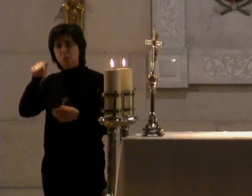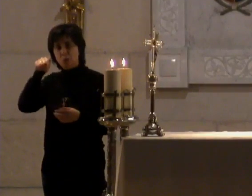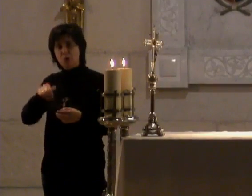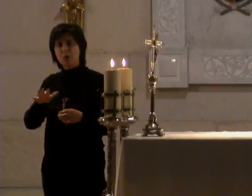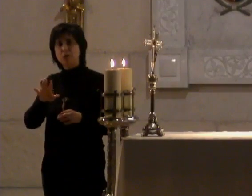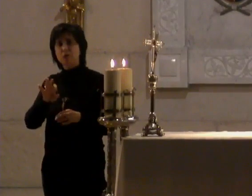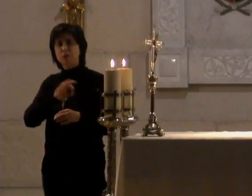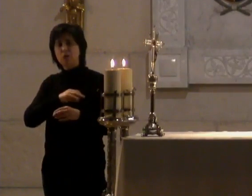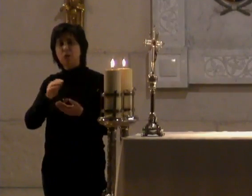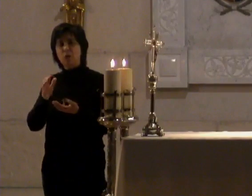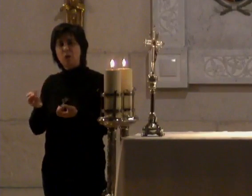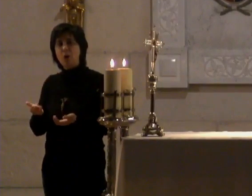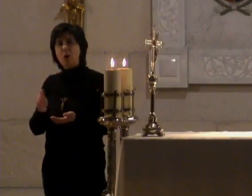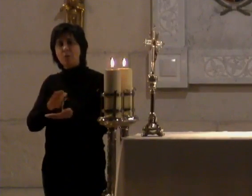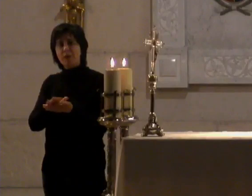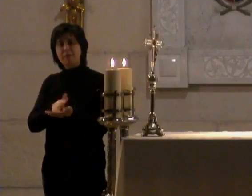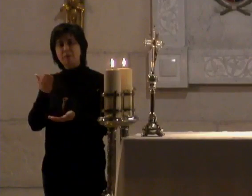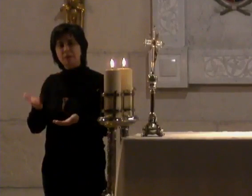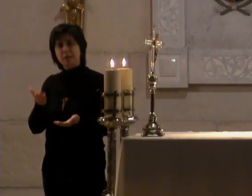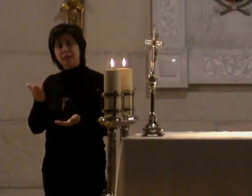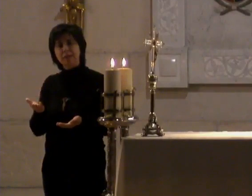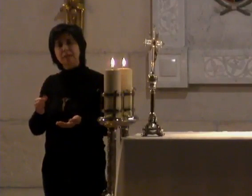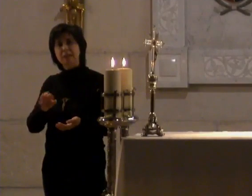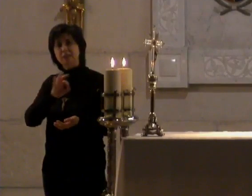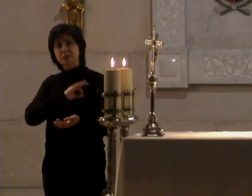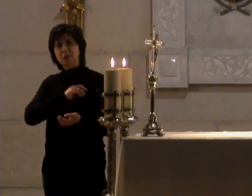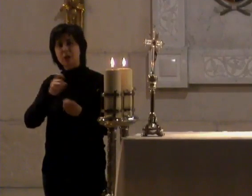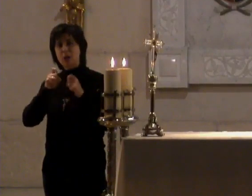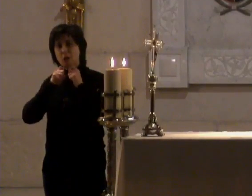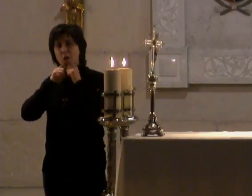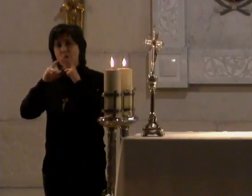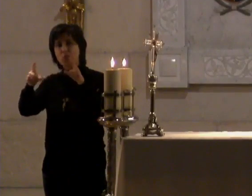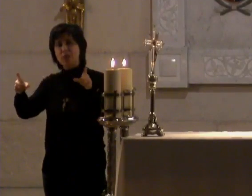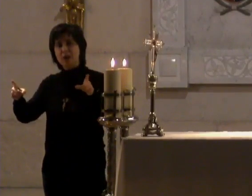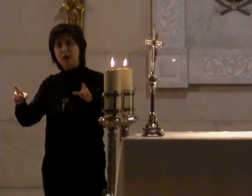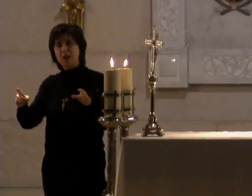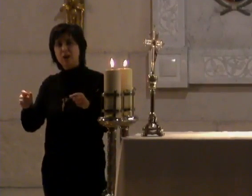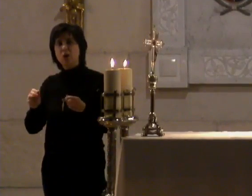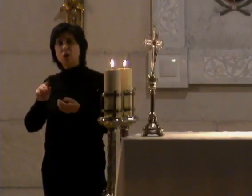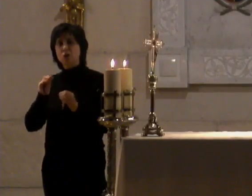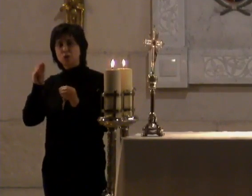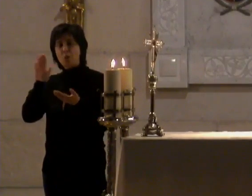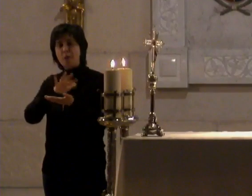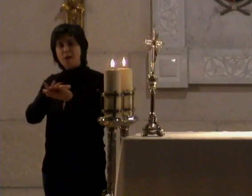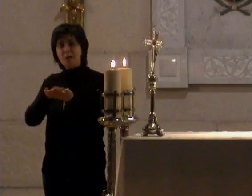con palabras importantes. El Señor anuncia con su